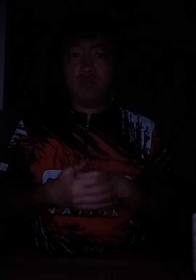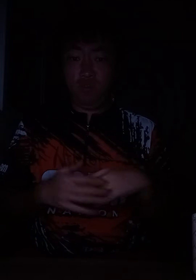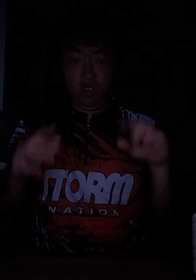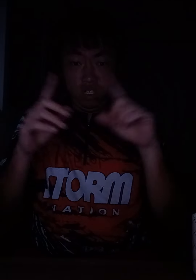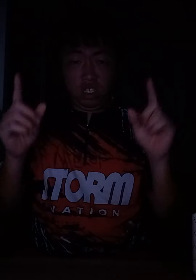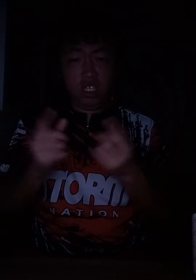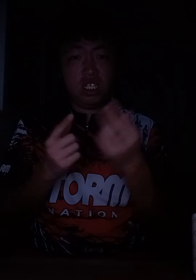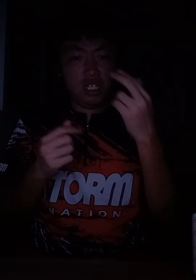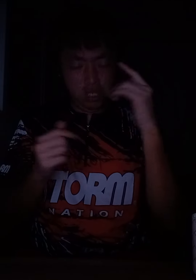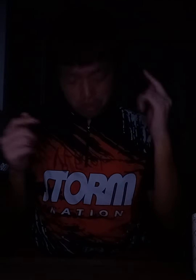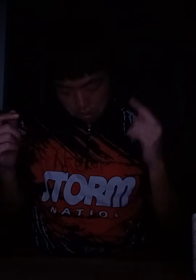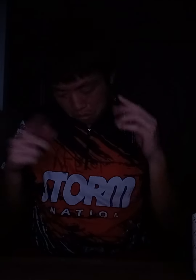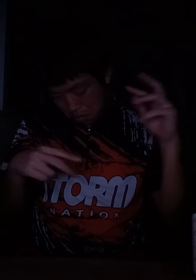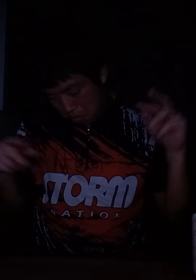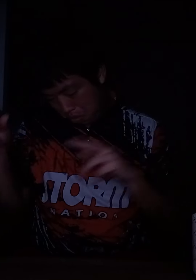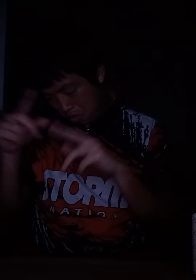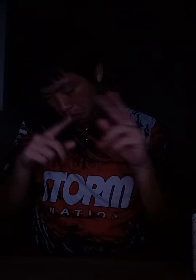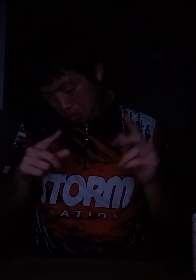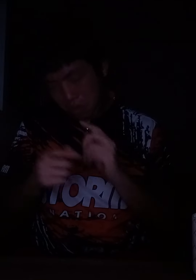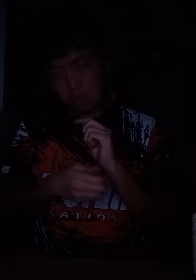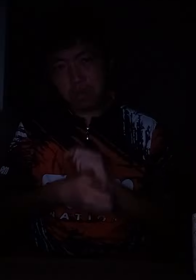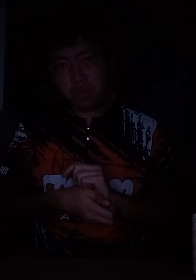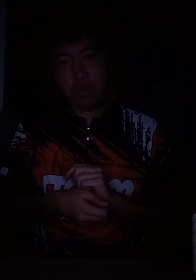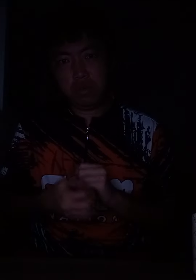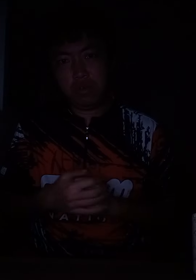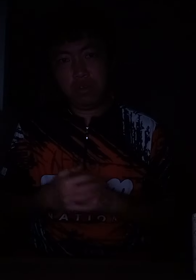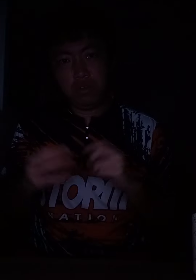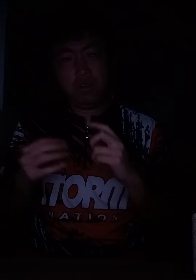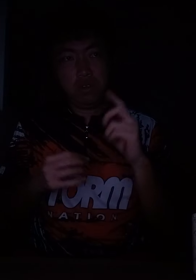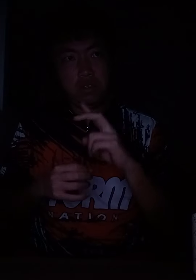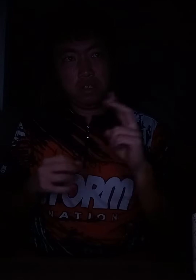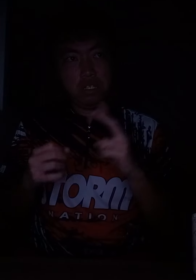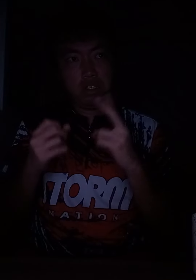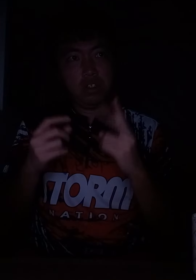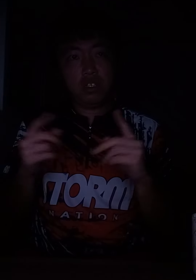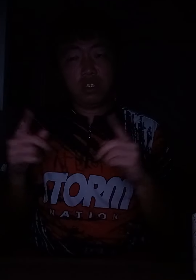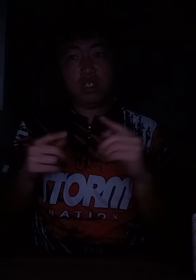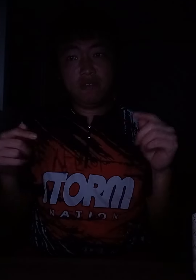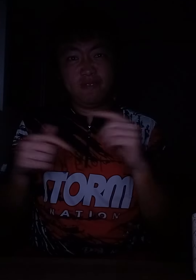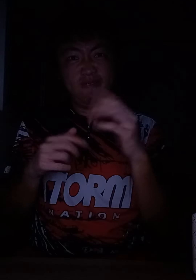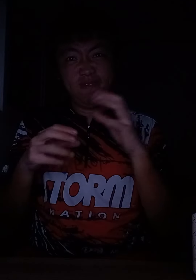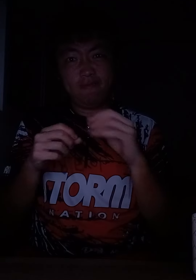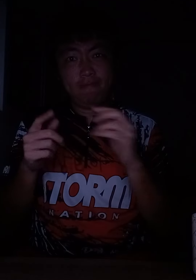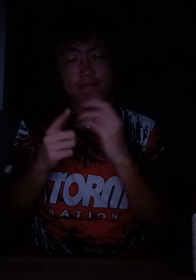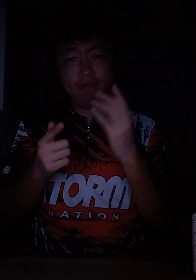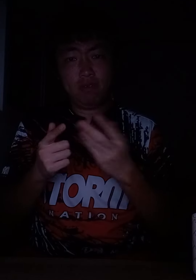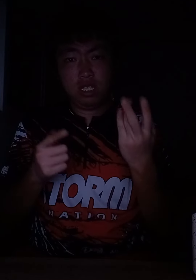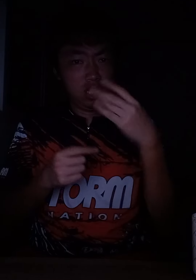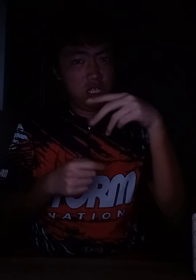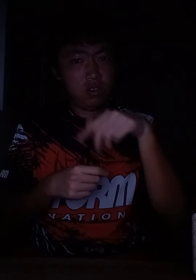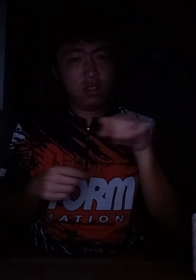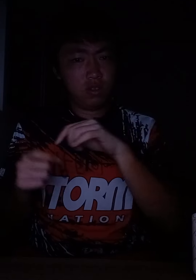이런 일이 있었죠. 78세 된 여성, 그 다음에 22세 된 이 여성을 강목으로 정말 무자비하게